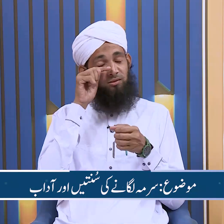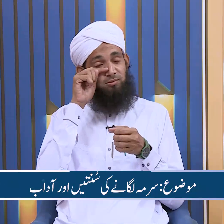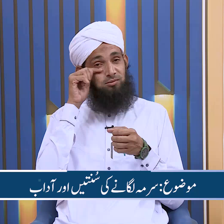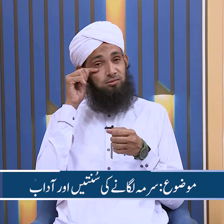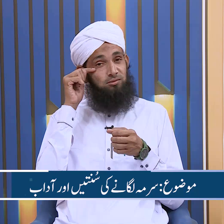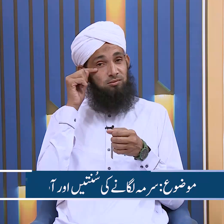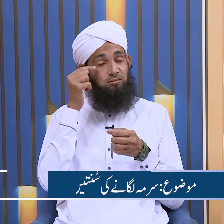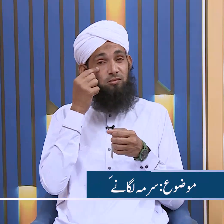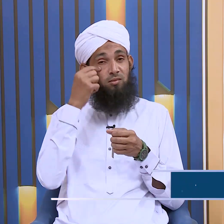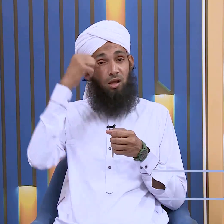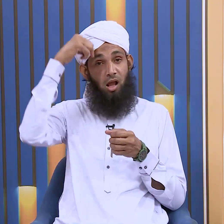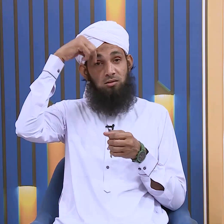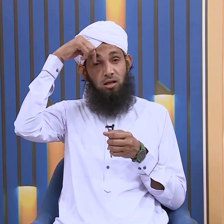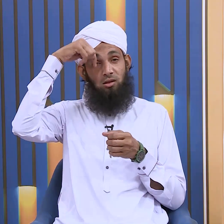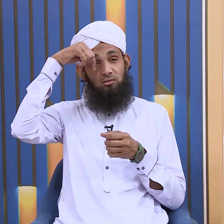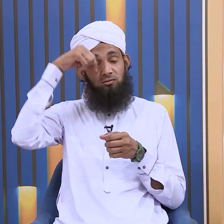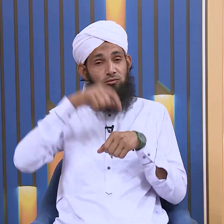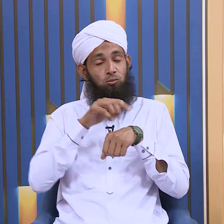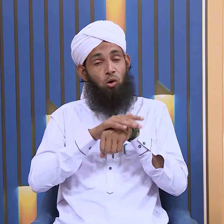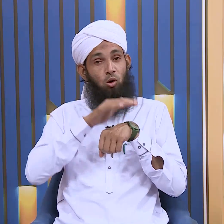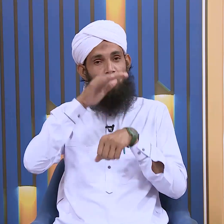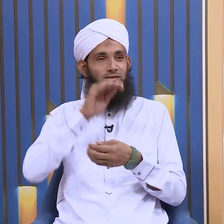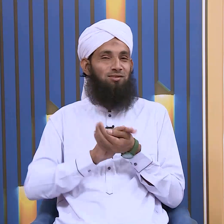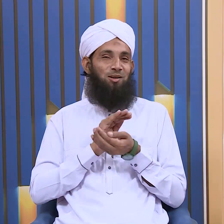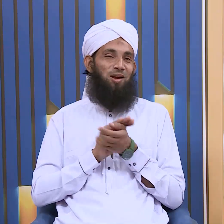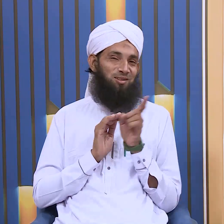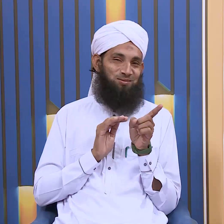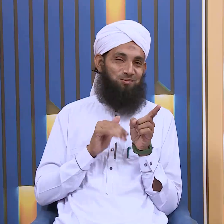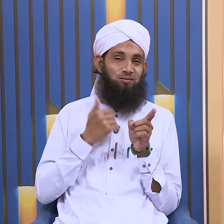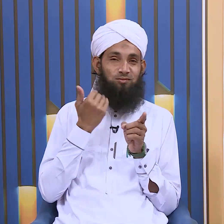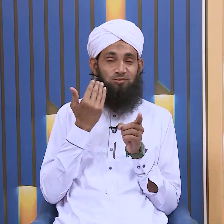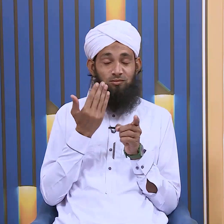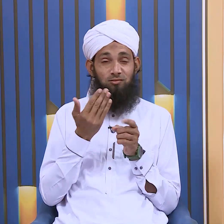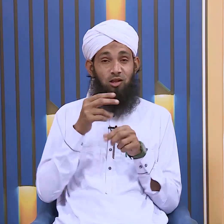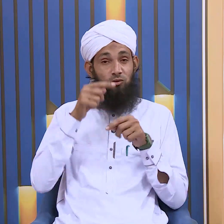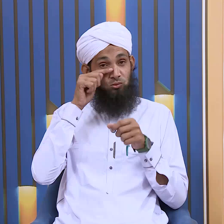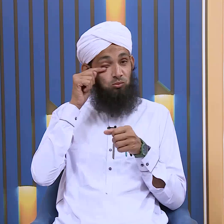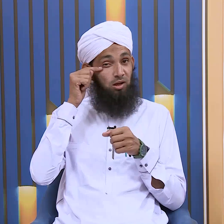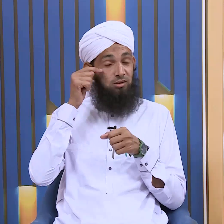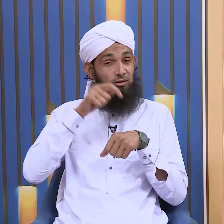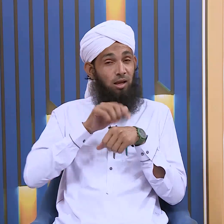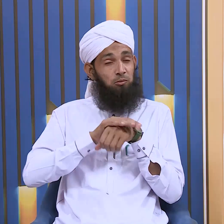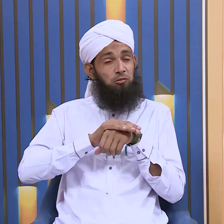سرما آنکھوں میں زیادہ دیر تک رہتا ہے، اور پھر جب سرما آنکھوں میں زیادہ دیر تک رہتا ہے تو جو